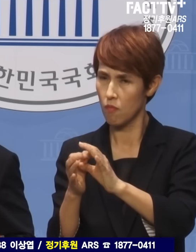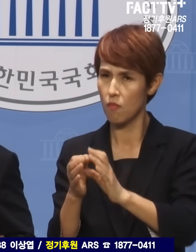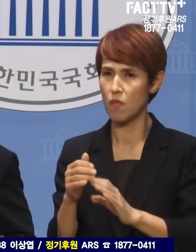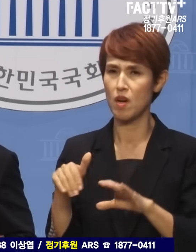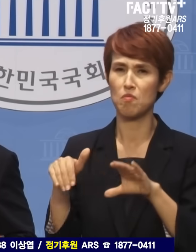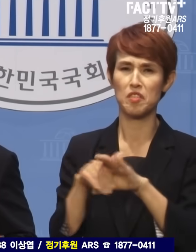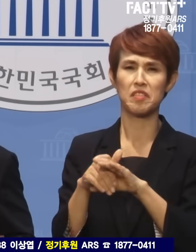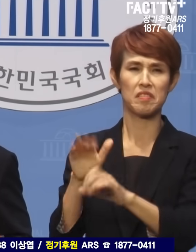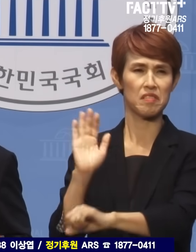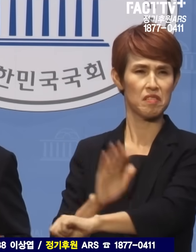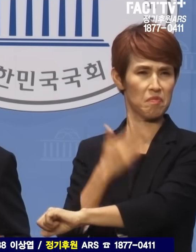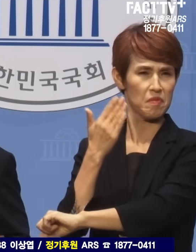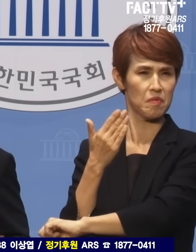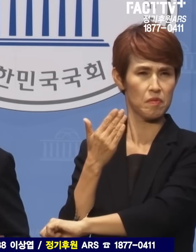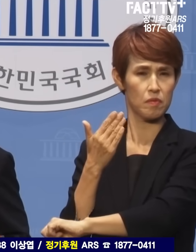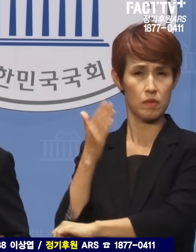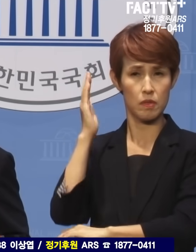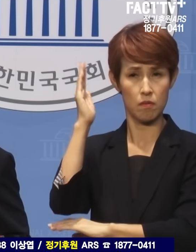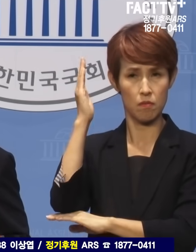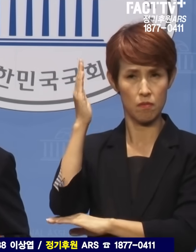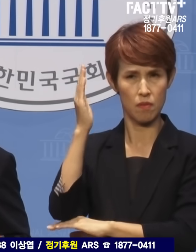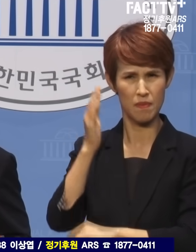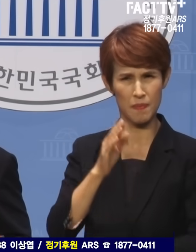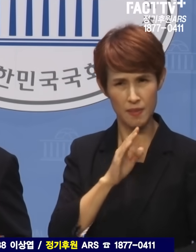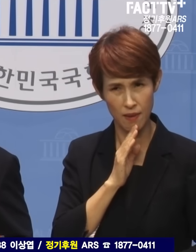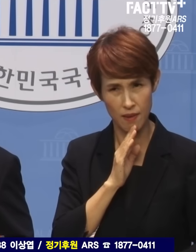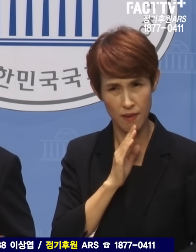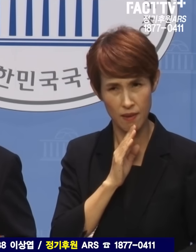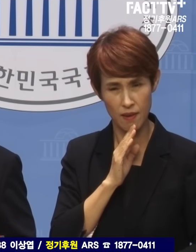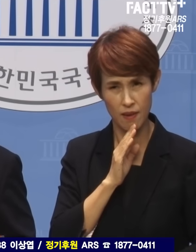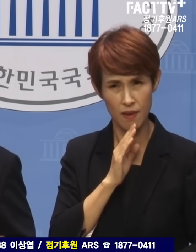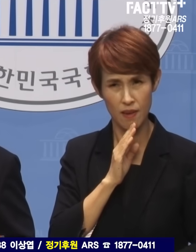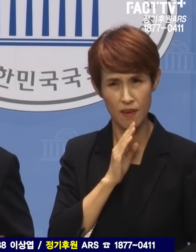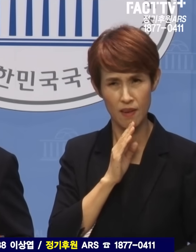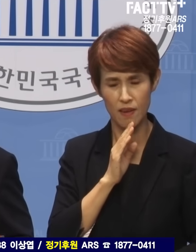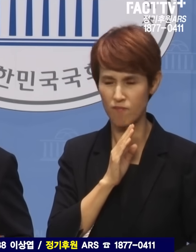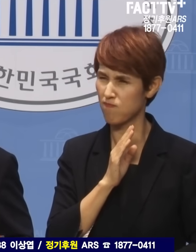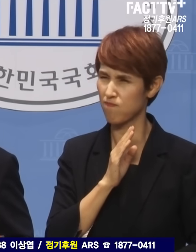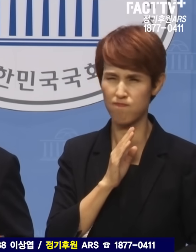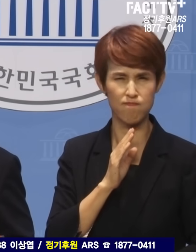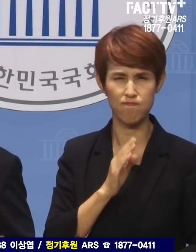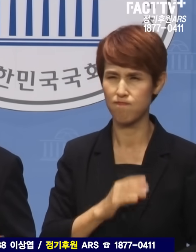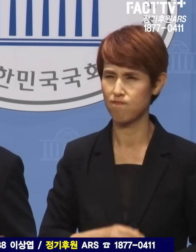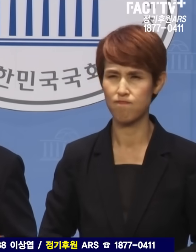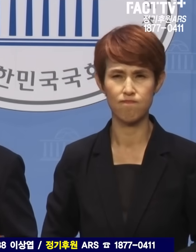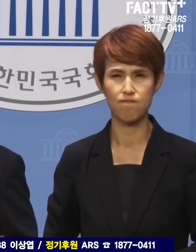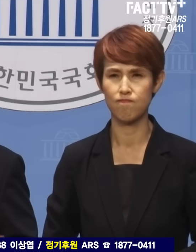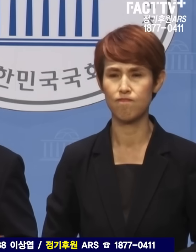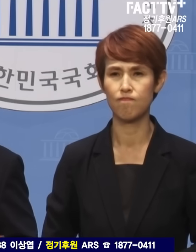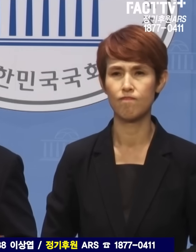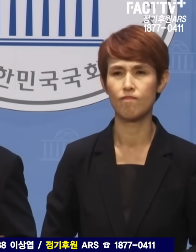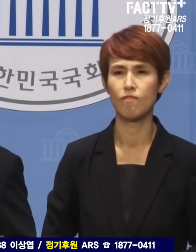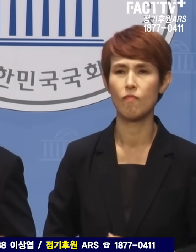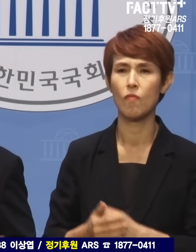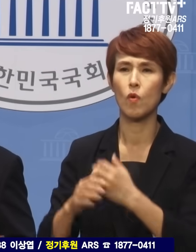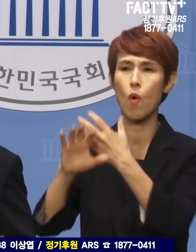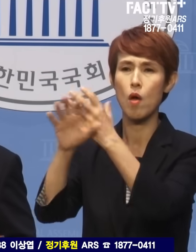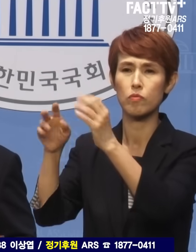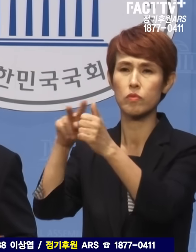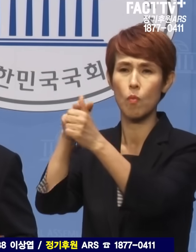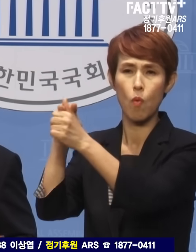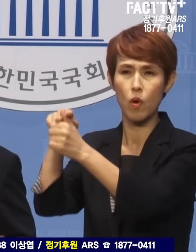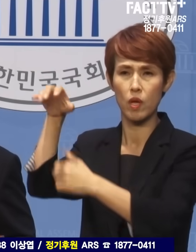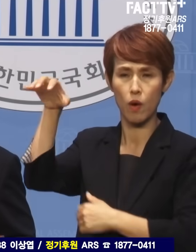책임 논하면서 언급하는 것이 온당한가 하는 점을 지적하지 않을 수 없습니다 외국 정보기관의